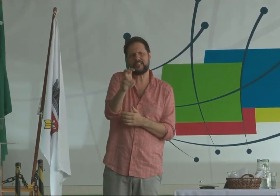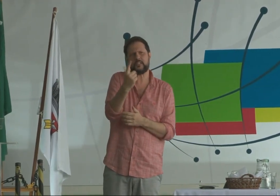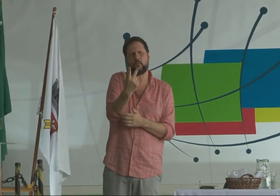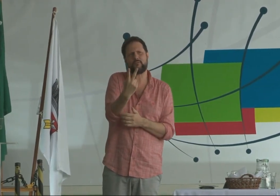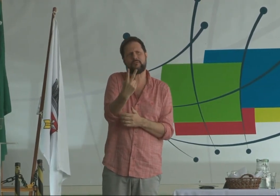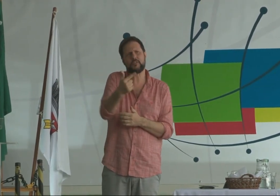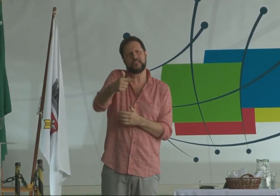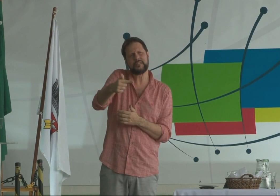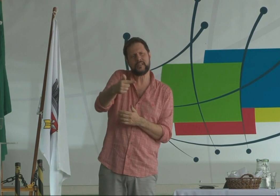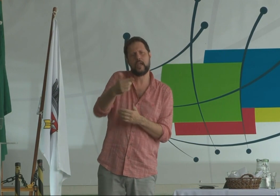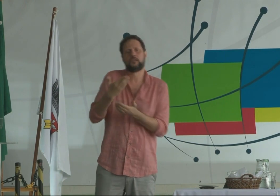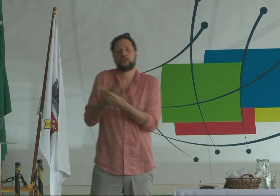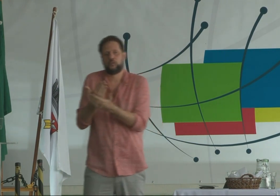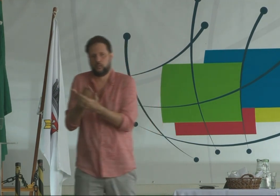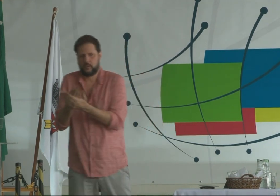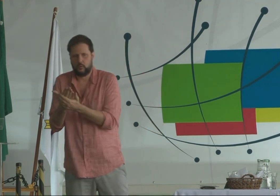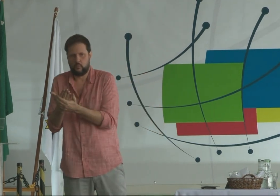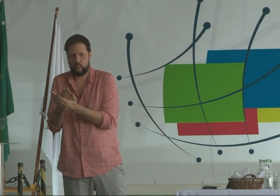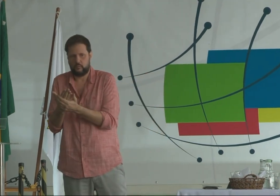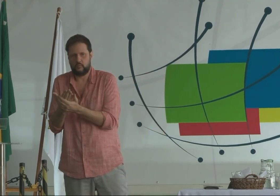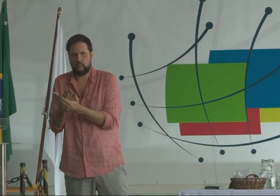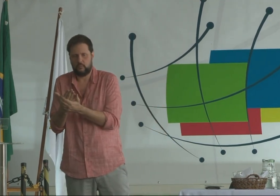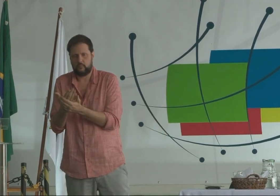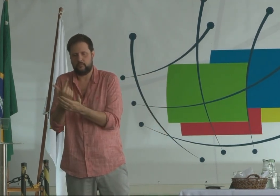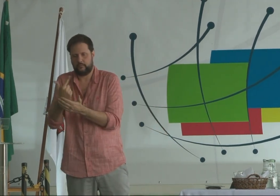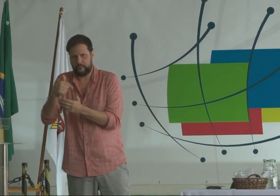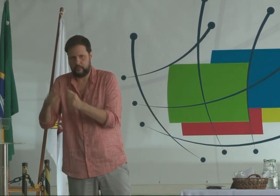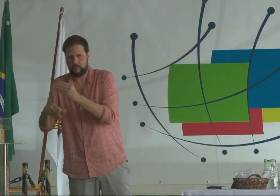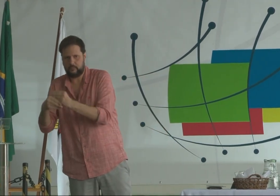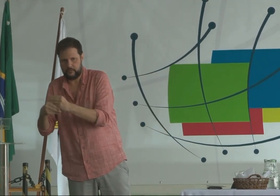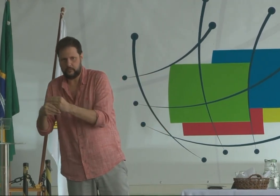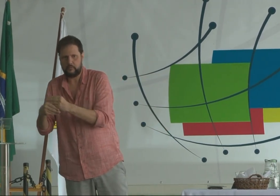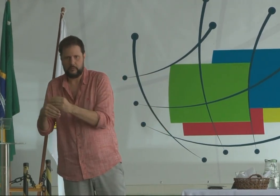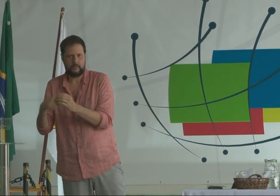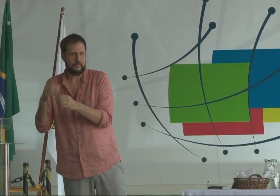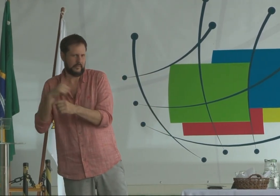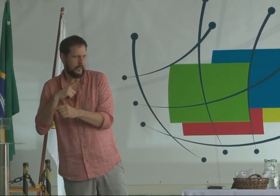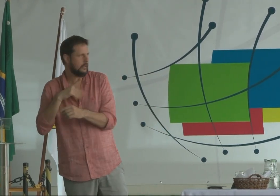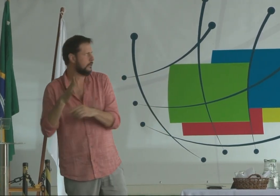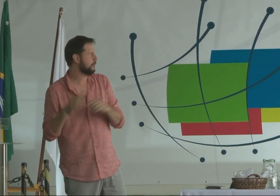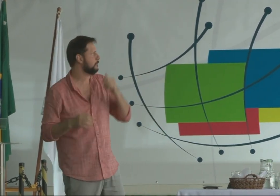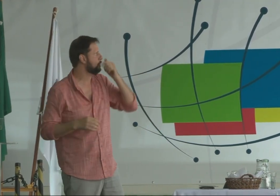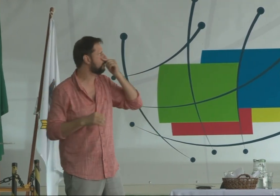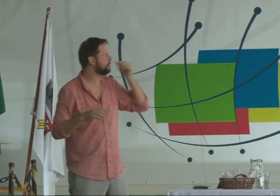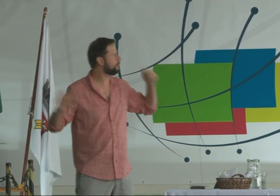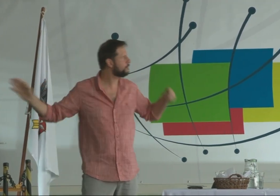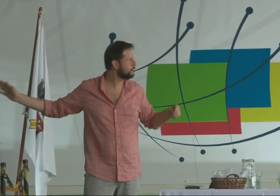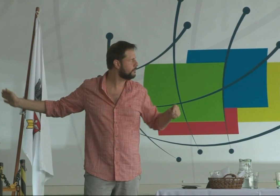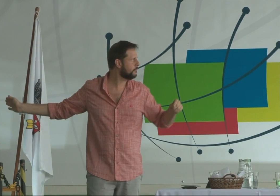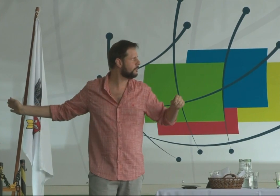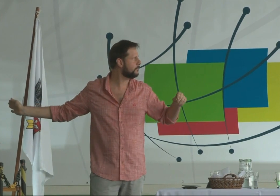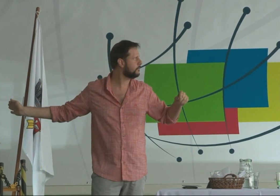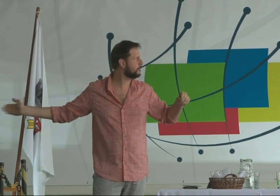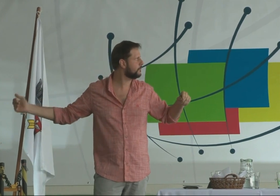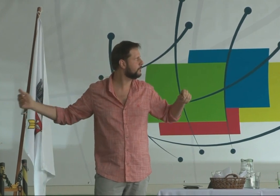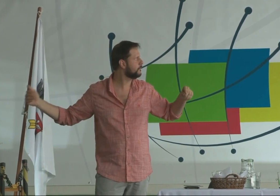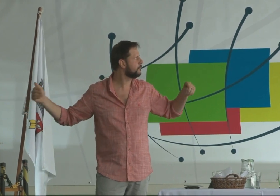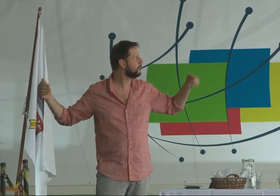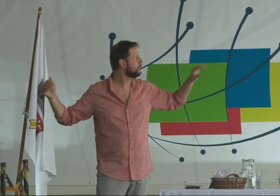que são 23 doutores, são 25 alunos que estão no processo e ainda estão fazendo doutorado, e